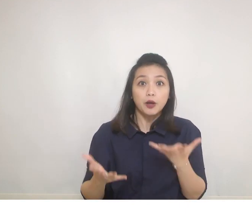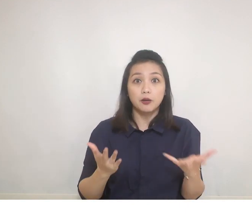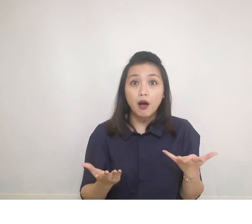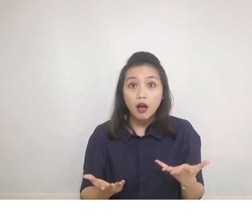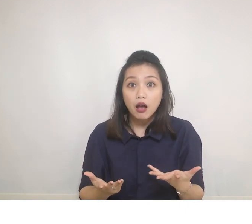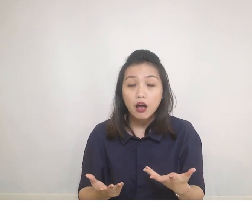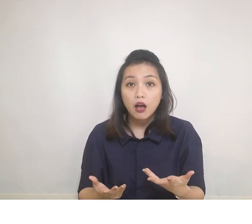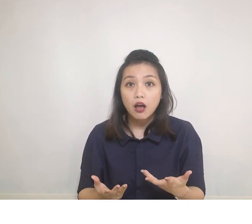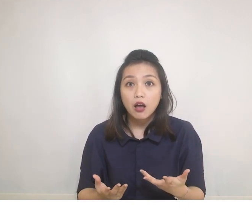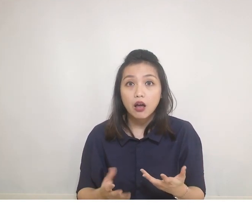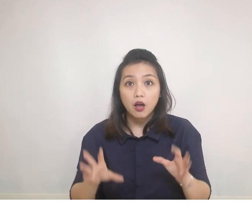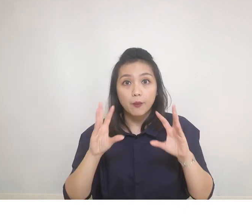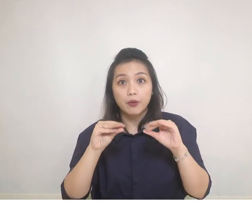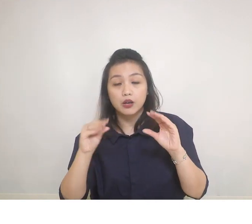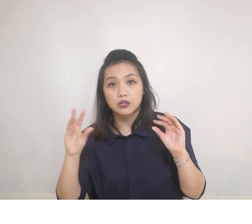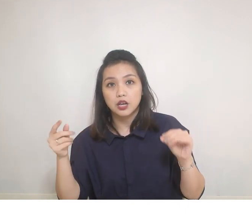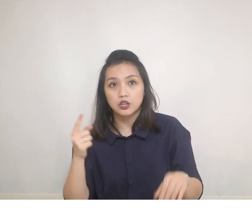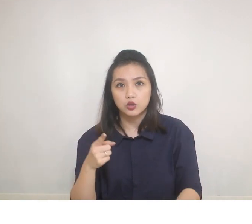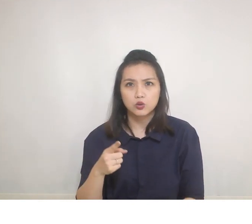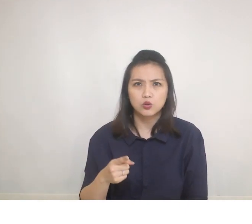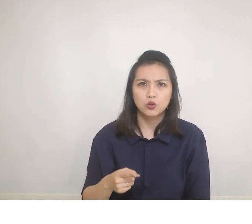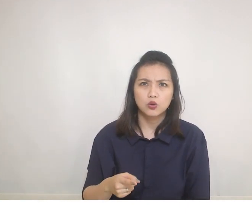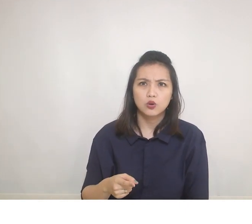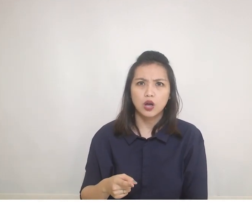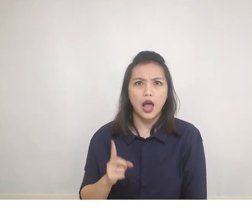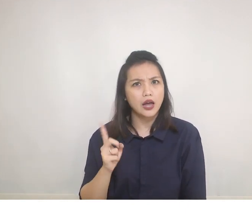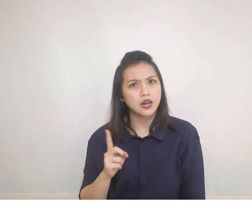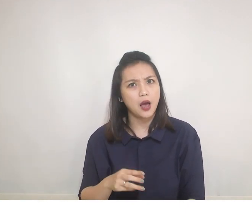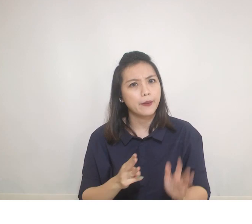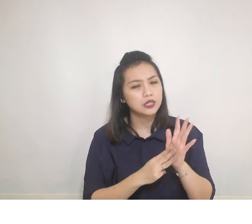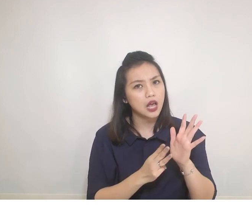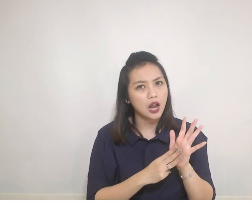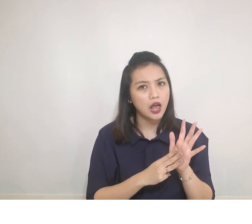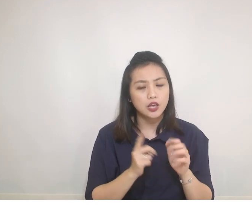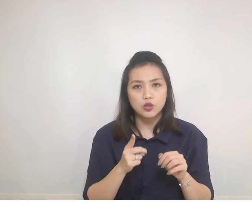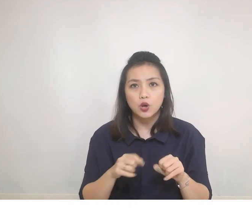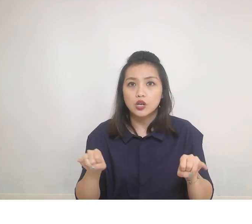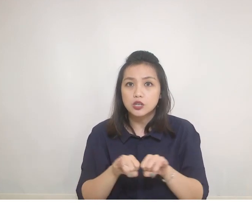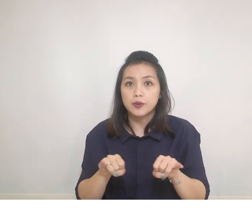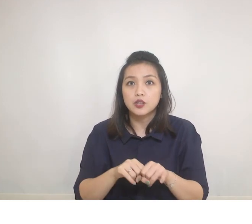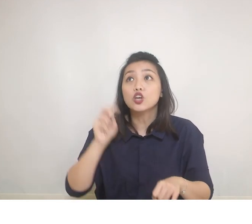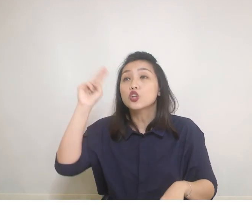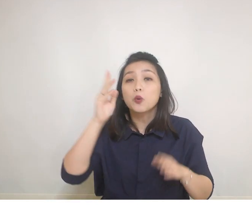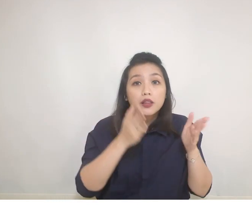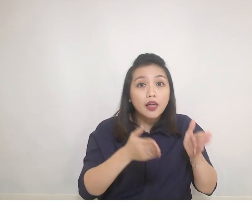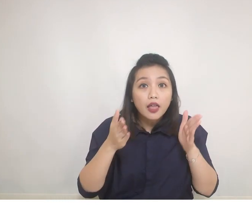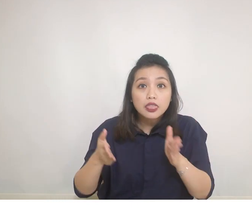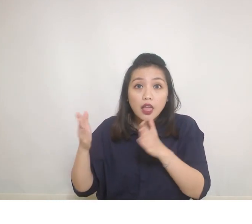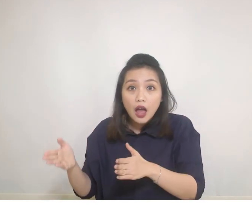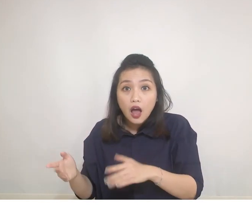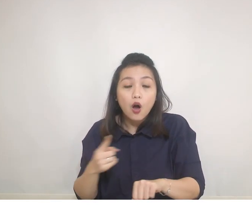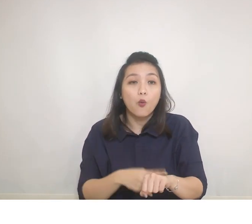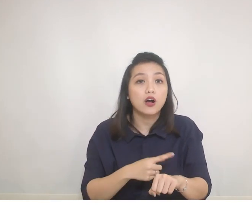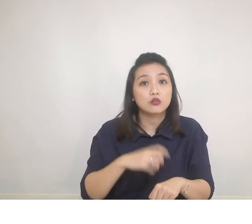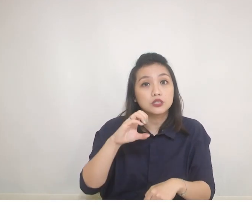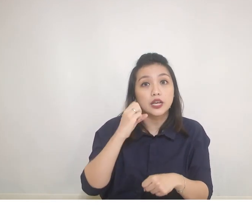yang ada, tidak harus berkorban dan betul, bisa melayani orang lain dan melayani Tuhan, benar ya? Ya. Dulu saya kayak security sih kok.